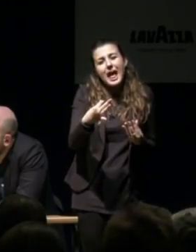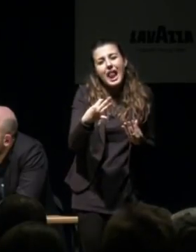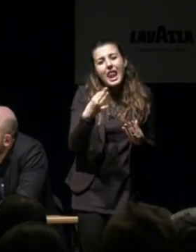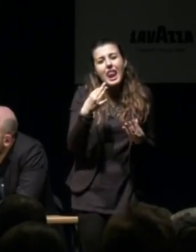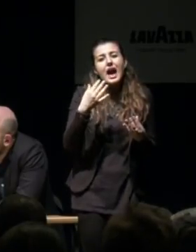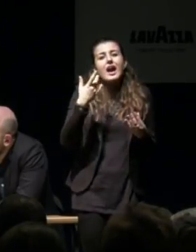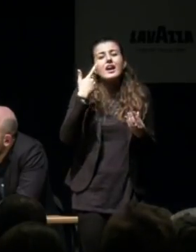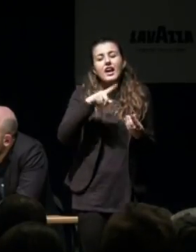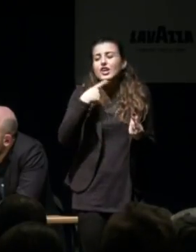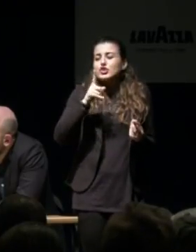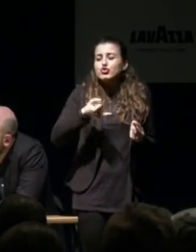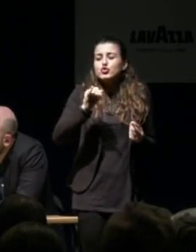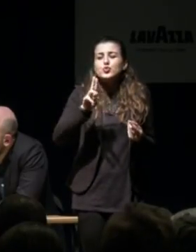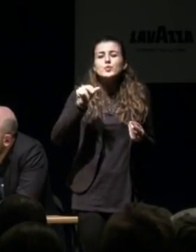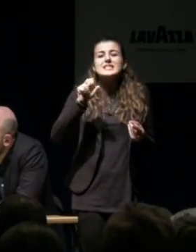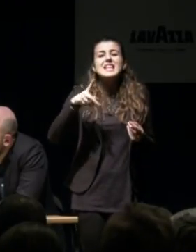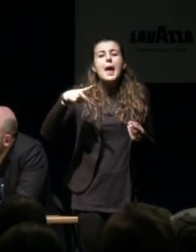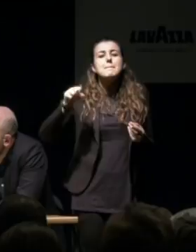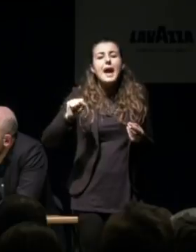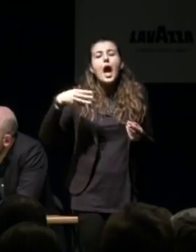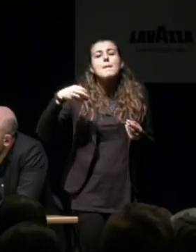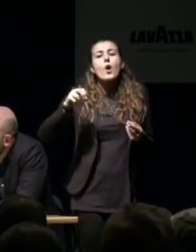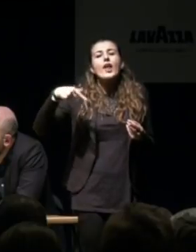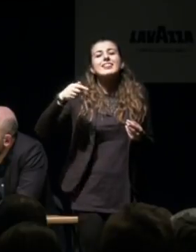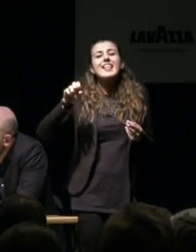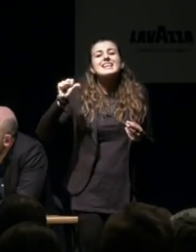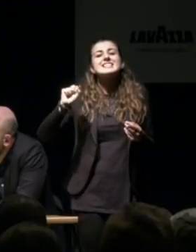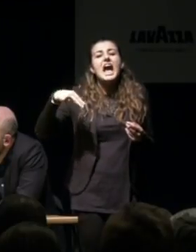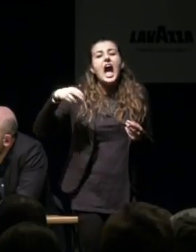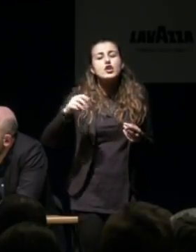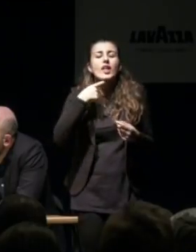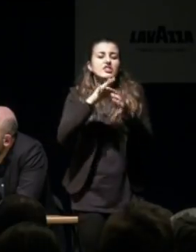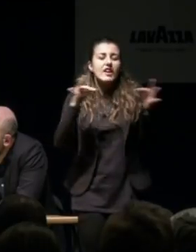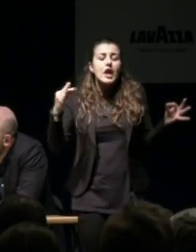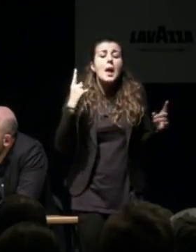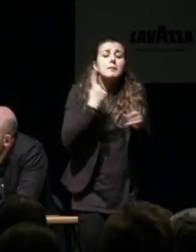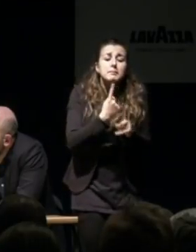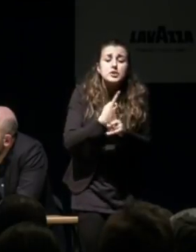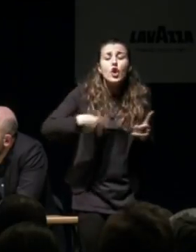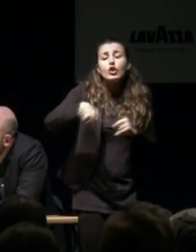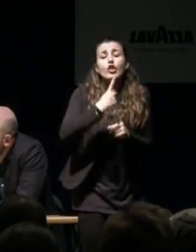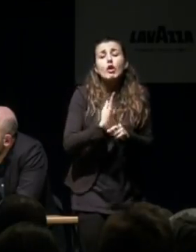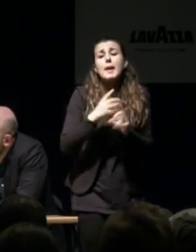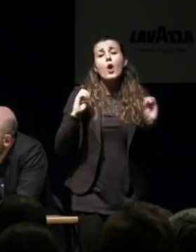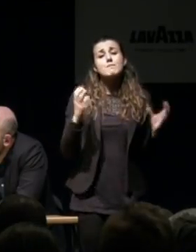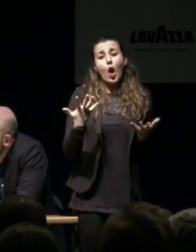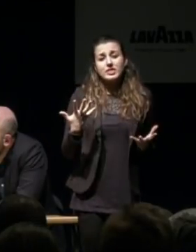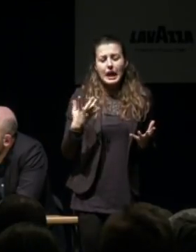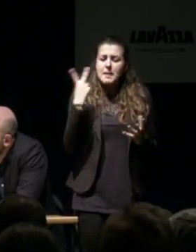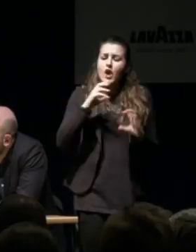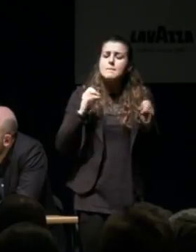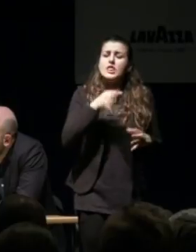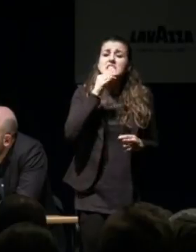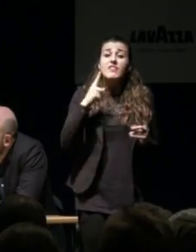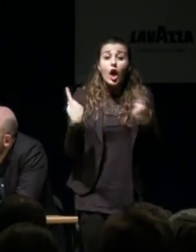recente era giuseppe montesano il poeta absolue ma moderne bisogna essere assolutamente moderni che non vuol dire essere alla moda